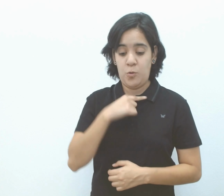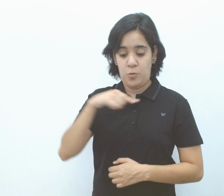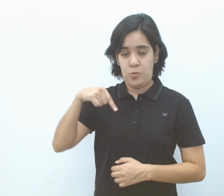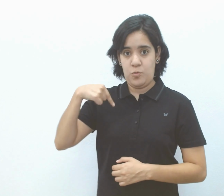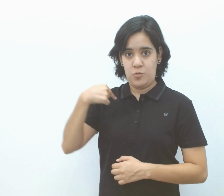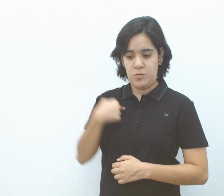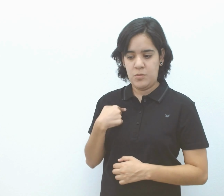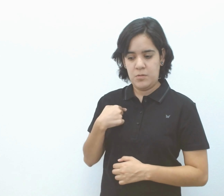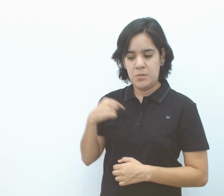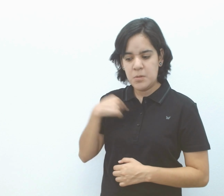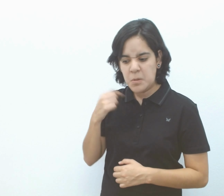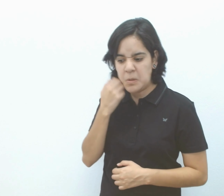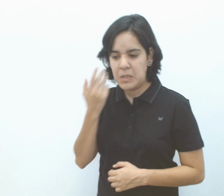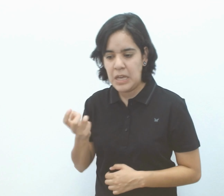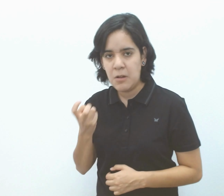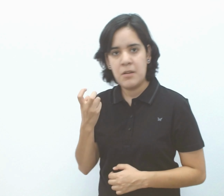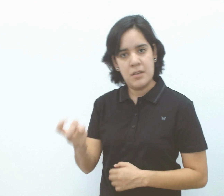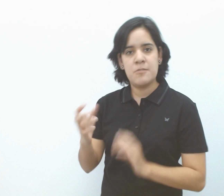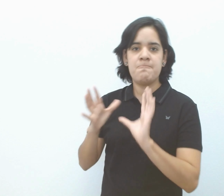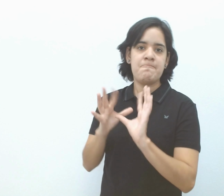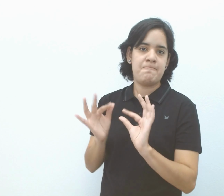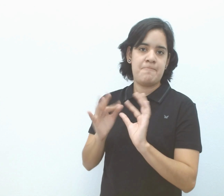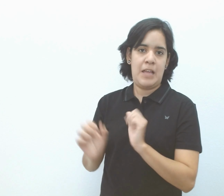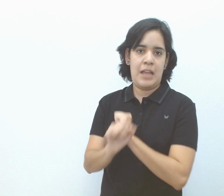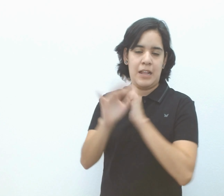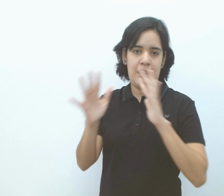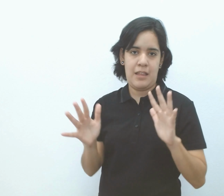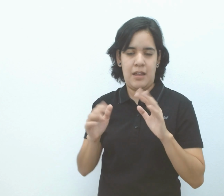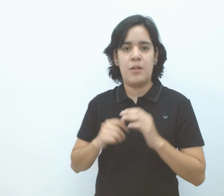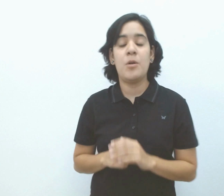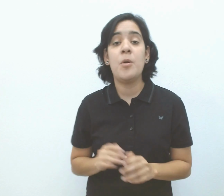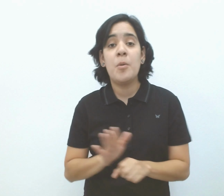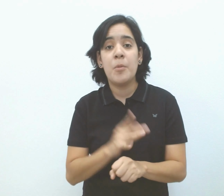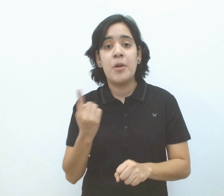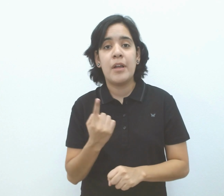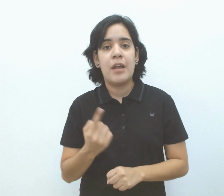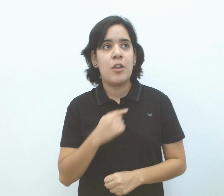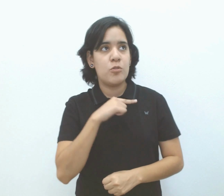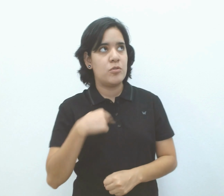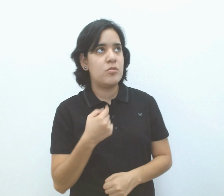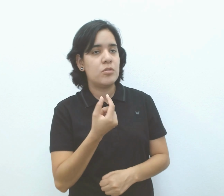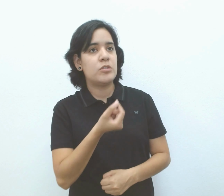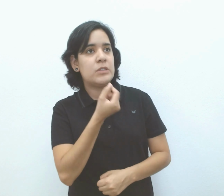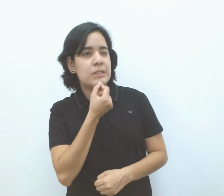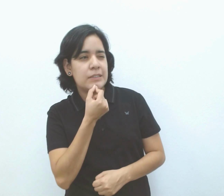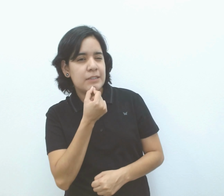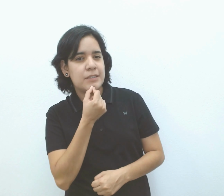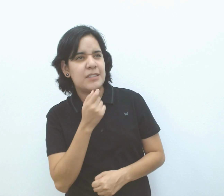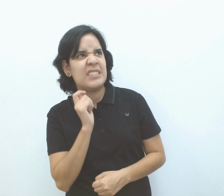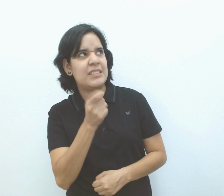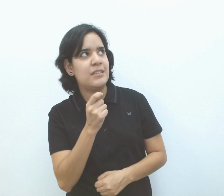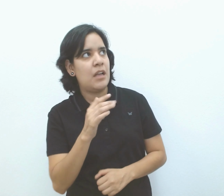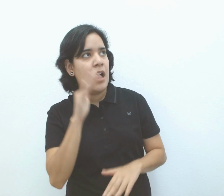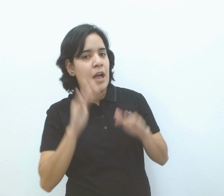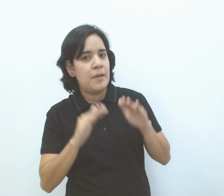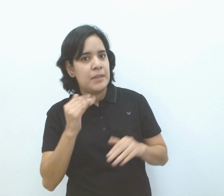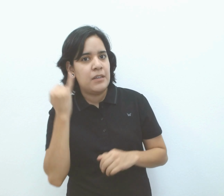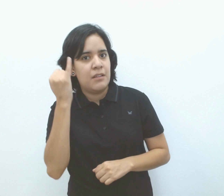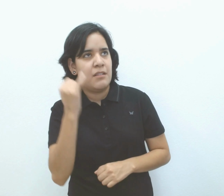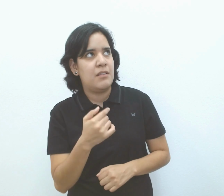lo que estamos nosotros esperando. A veces nosotros desde hijos aprendemos que la expectativa de los adultos es que seamos perfectos, que no nos